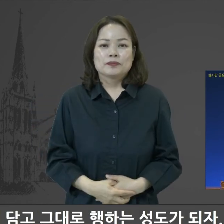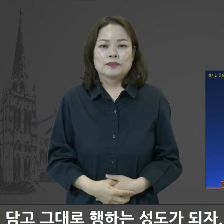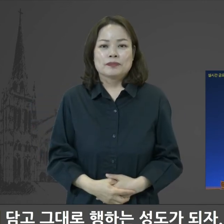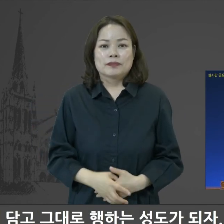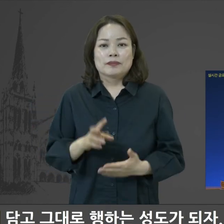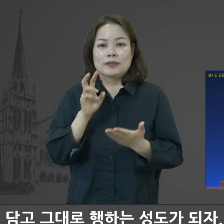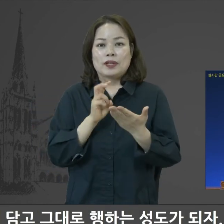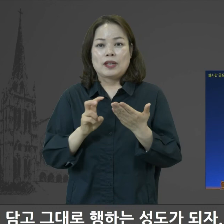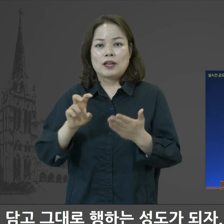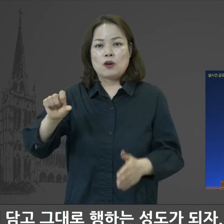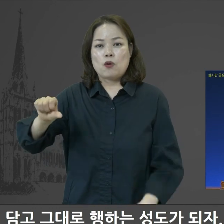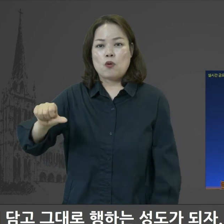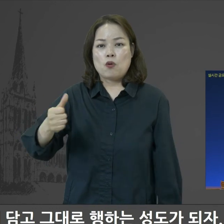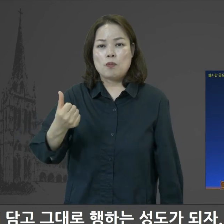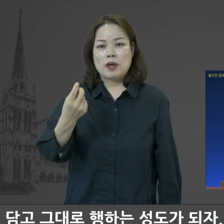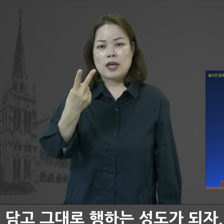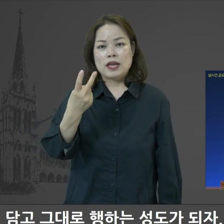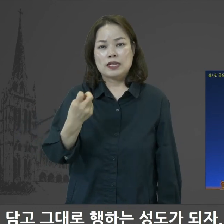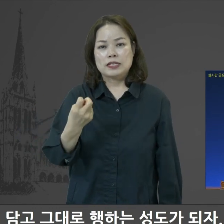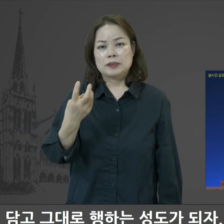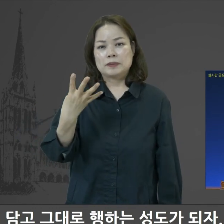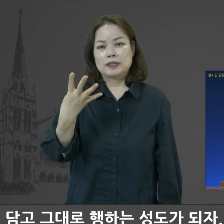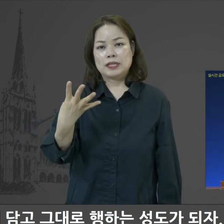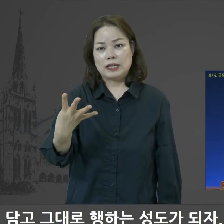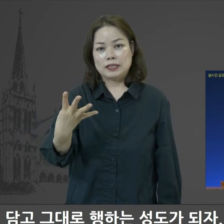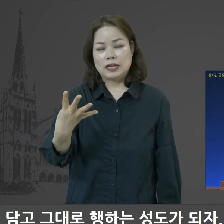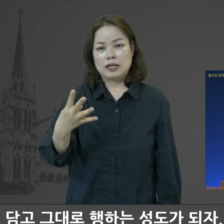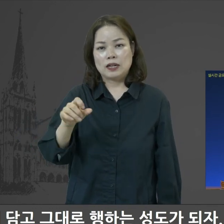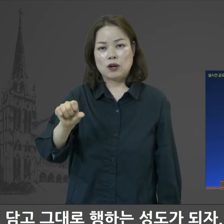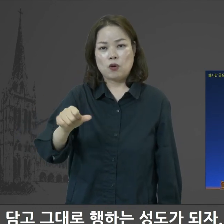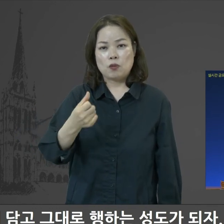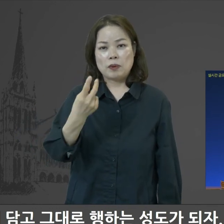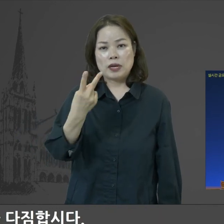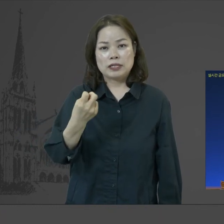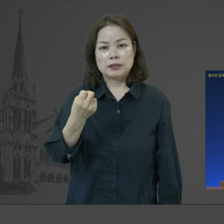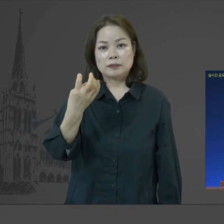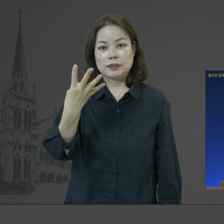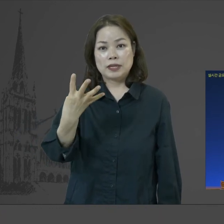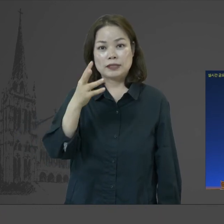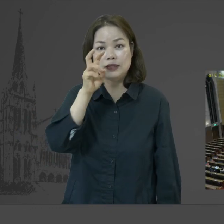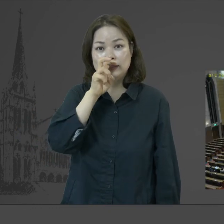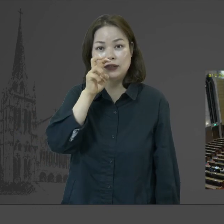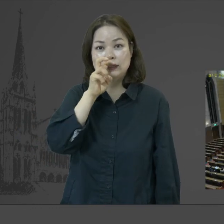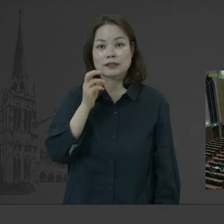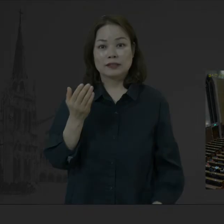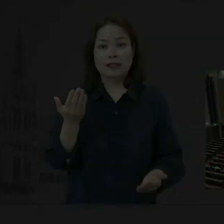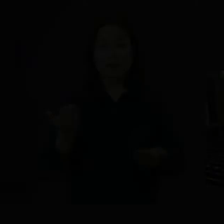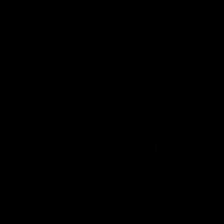찬송가 524장 우리 찬양팀과 함께 찬양하겠습니다.